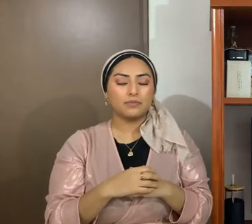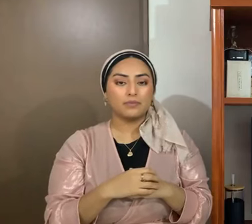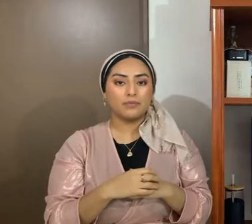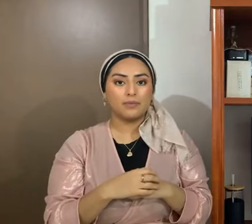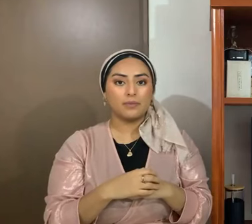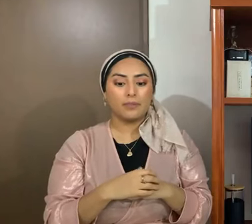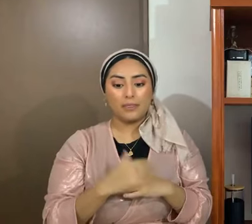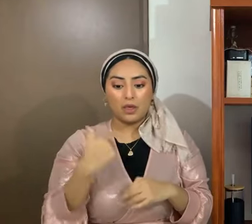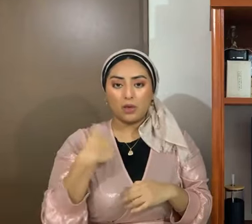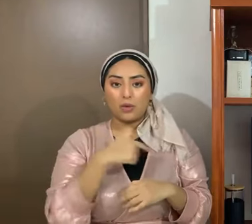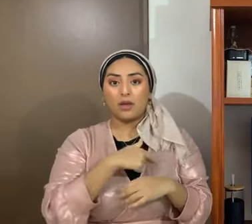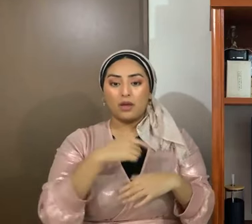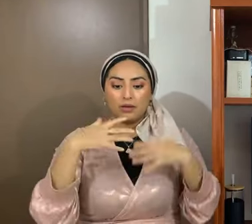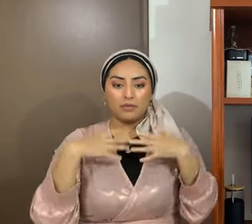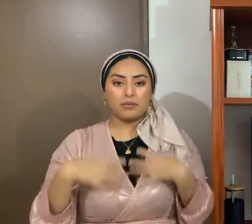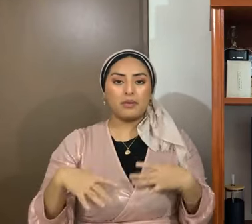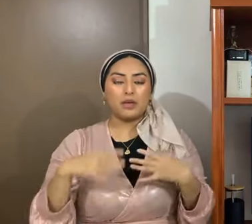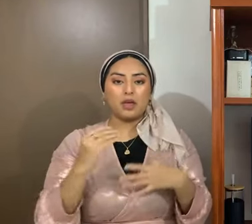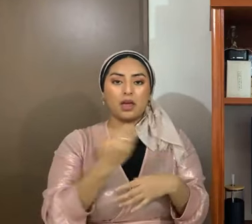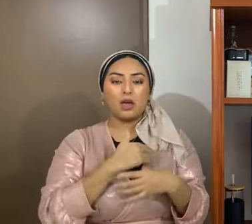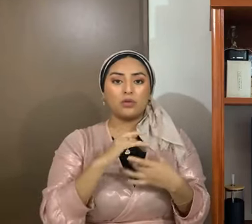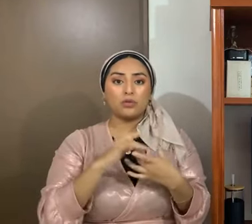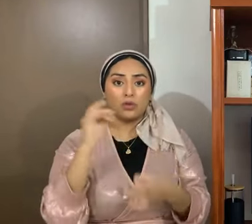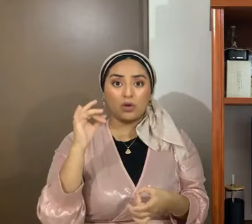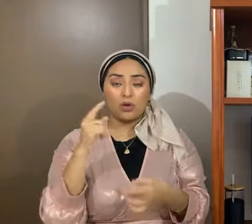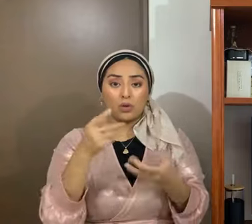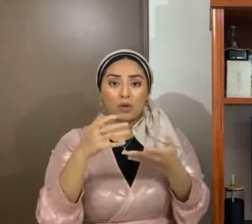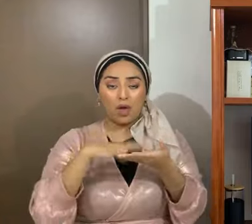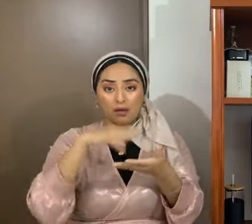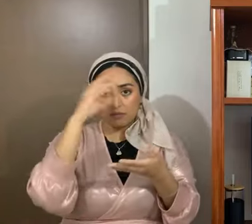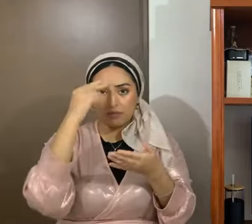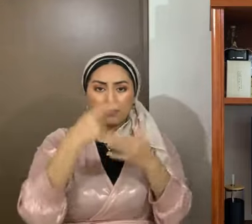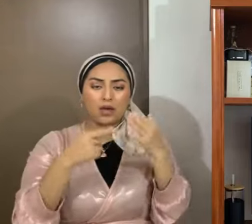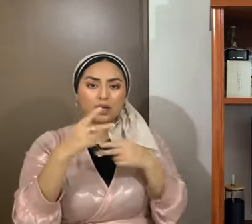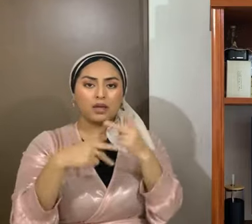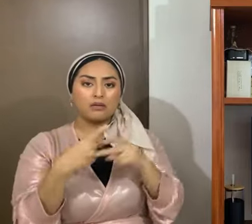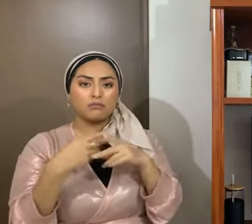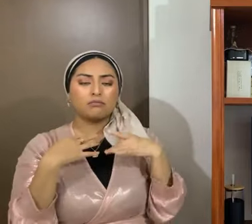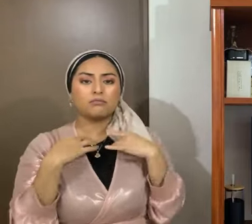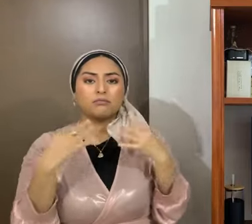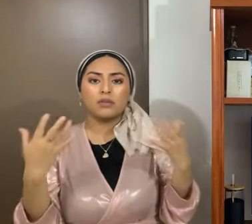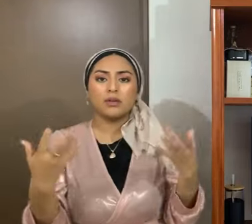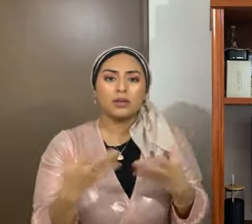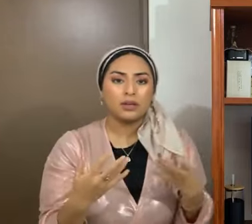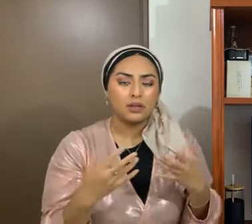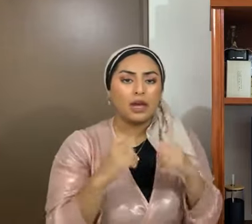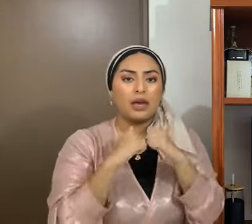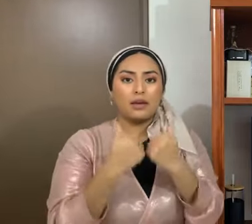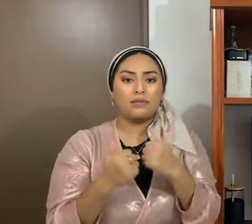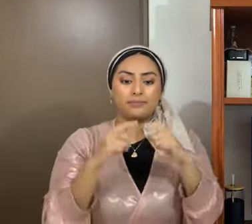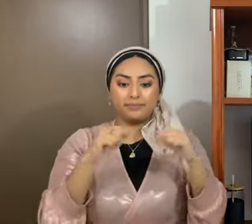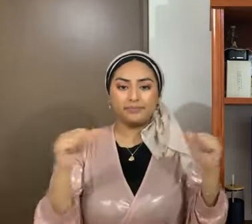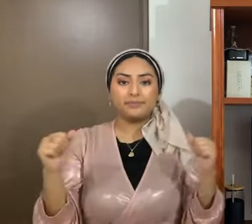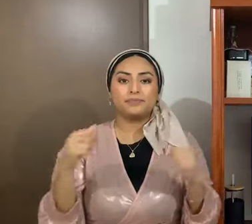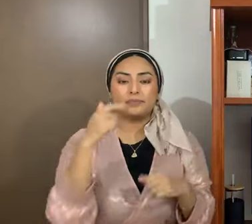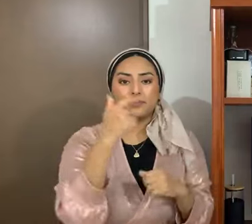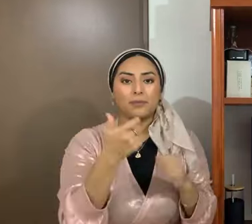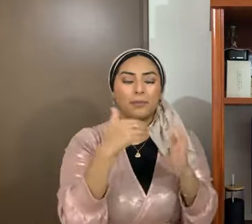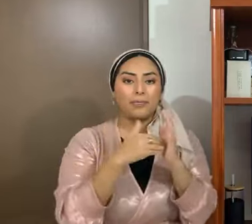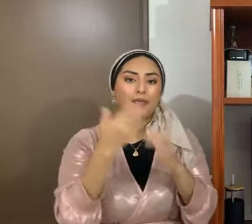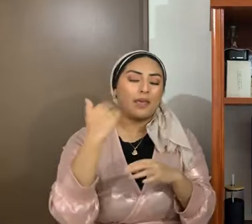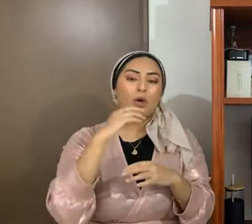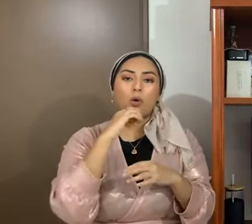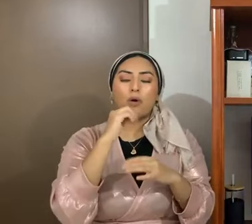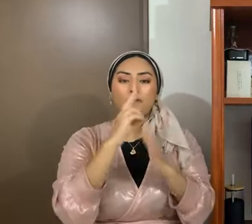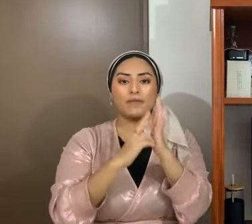entonces estamos vestidos en nuestra alma. ¿Quieres saber qué tipo de vestimentas, si son ropajes, si son túnicas, etcétera? Repasen los